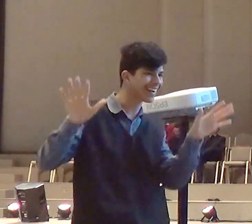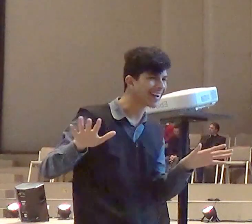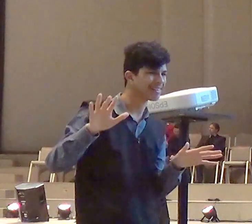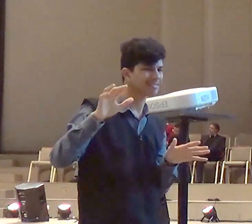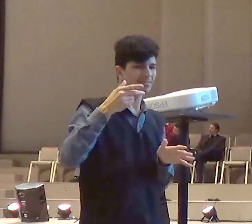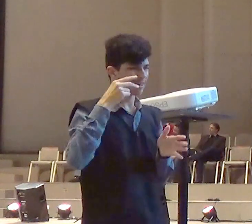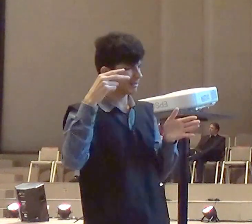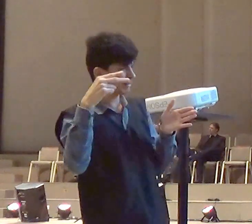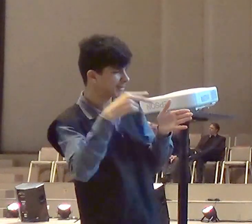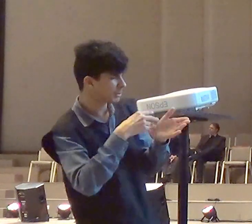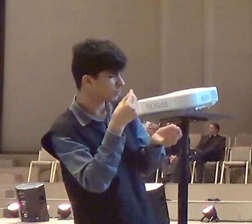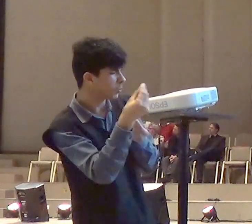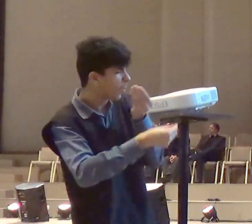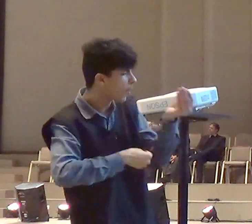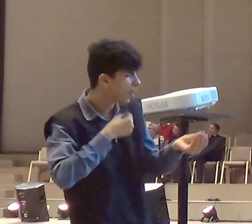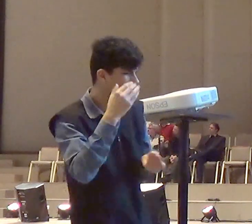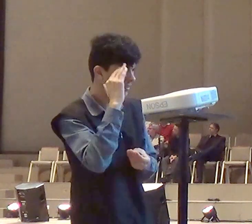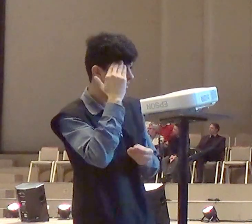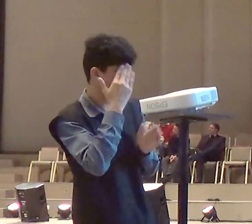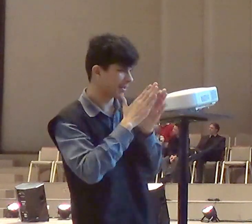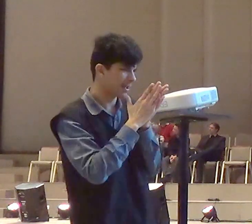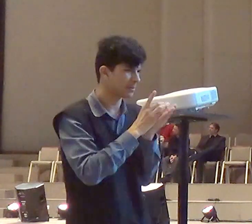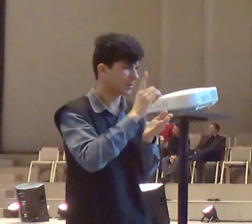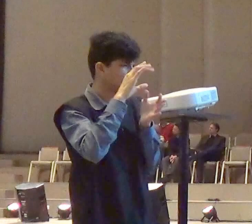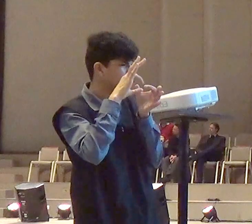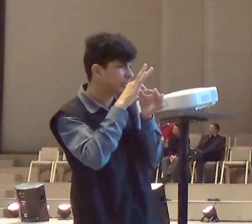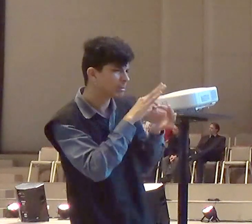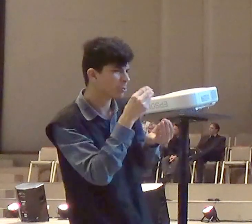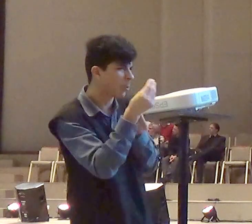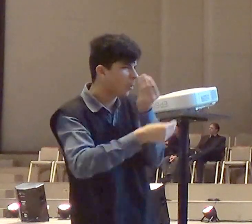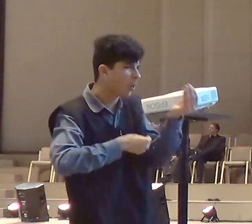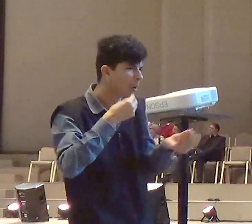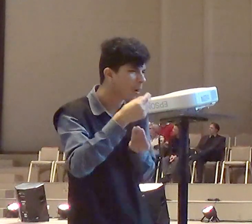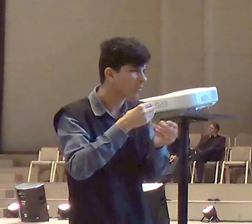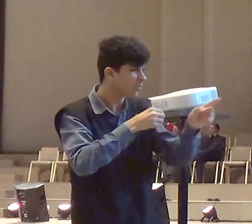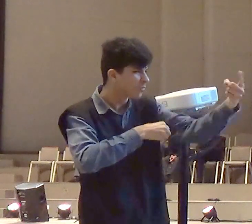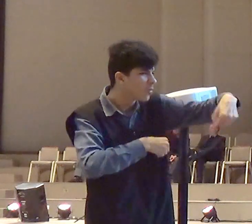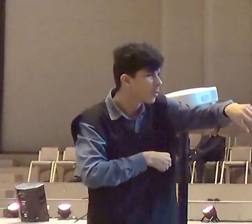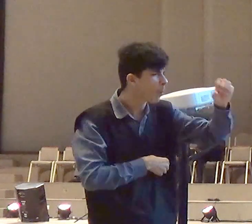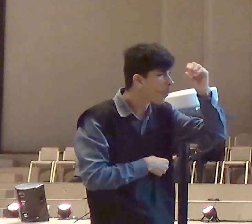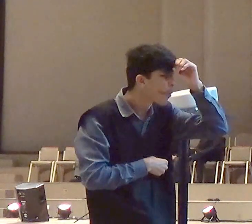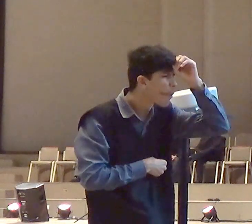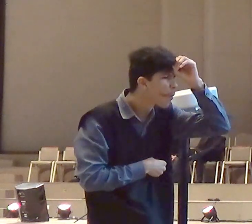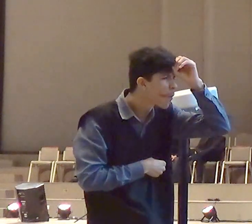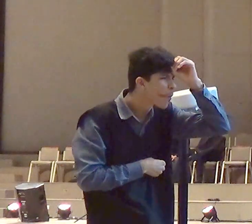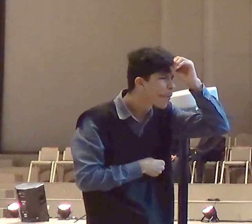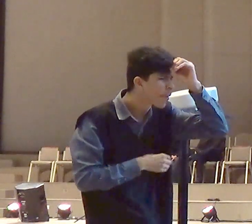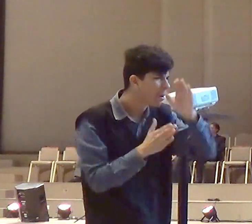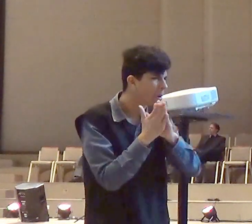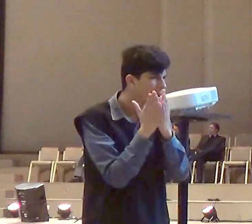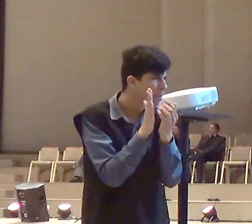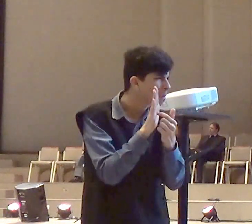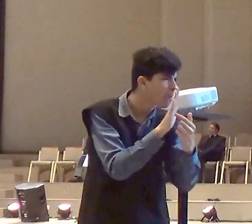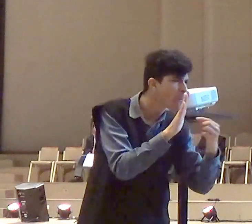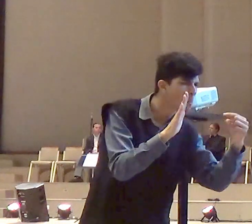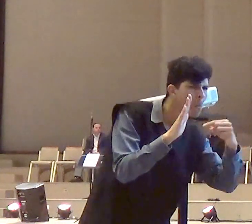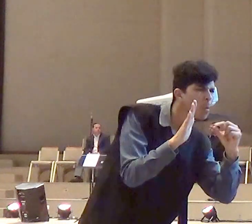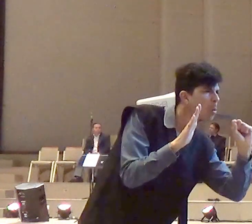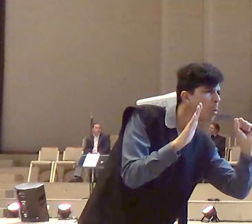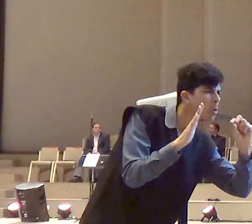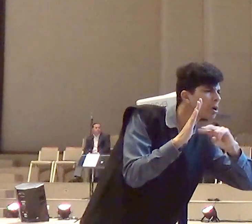O livro está lacrado e se pedirem alguém que não sabe ler a pessoa dirá não sei ler